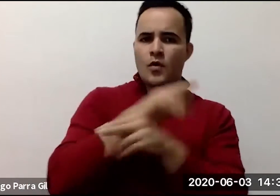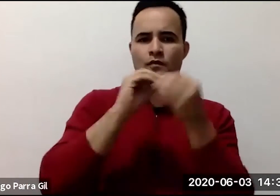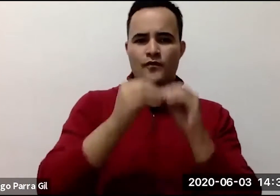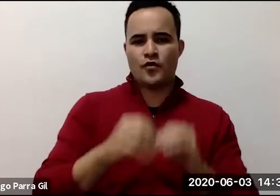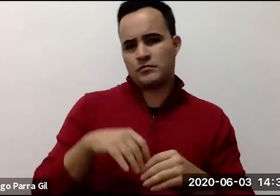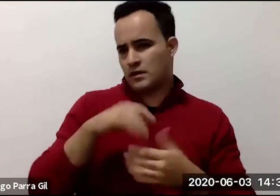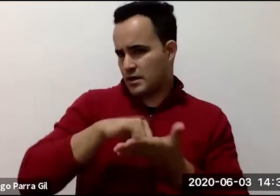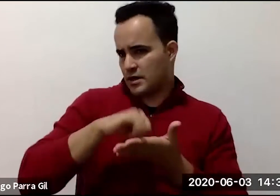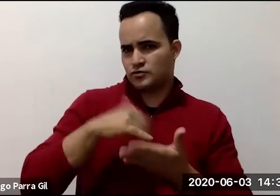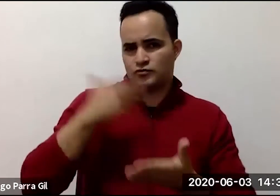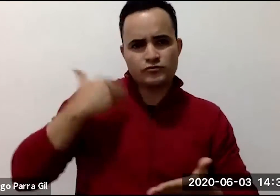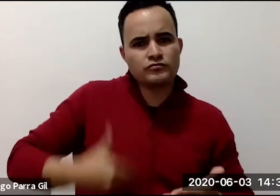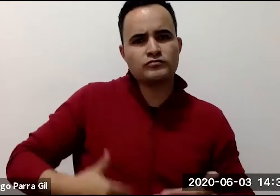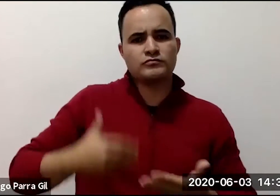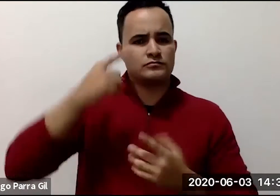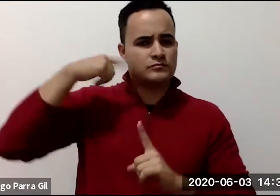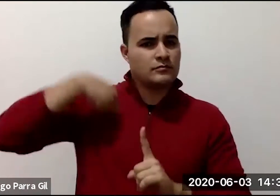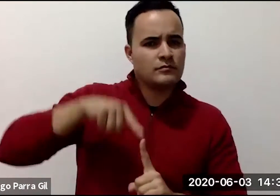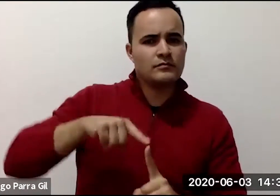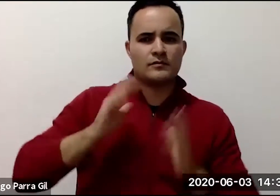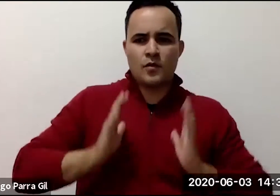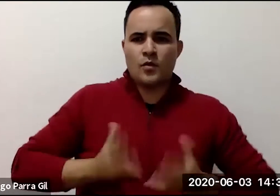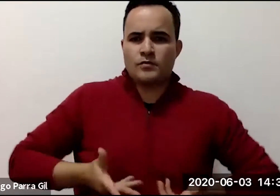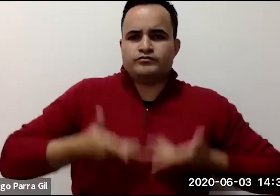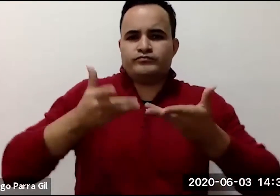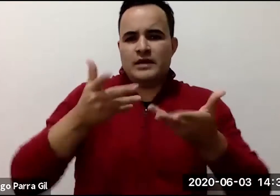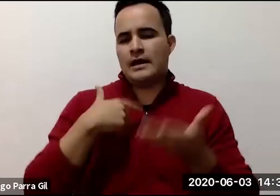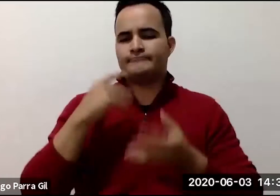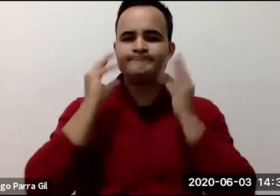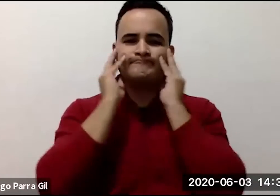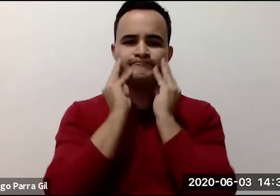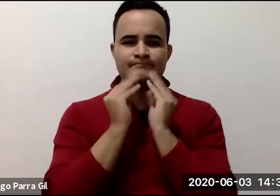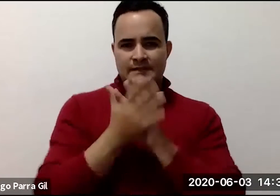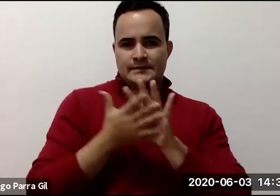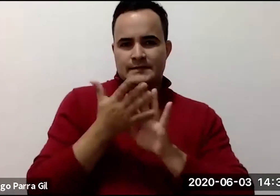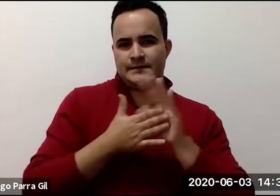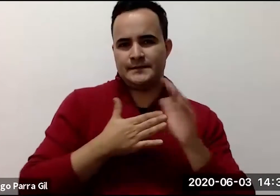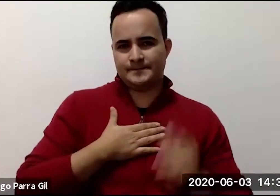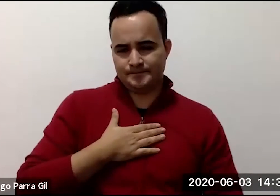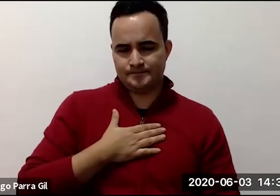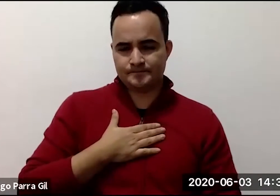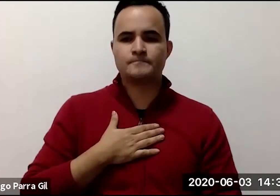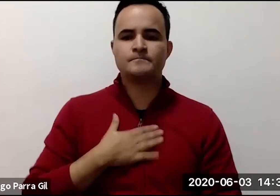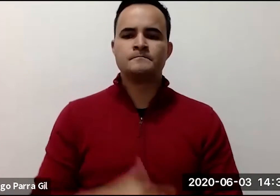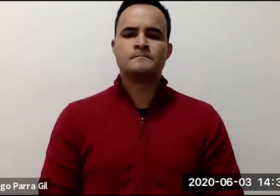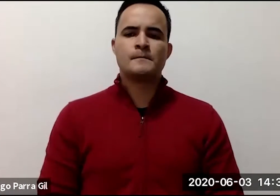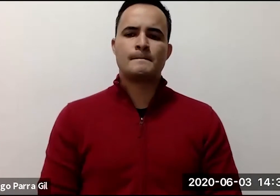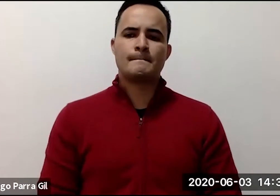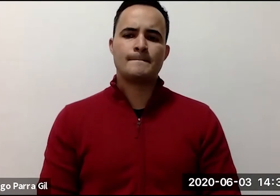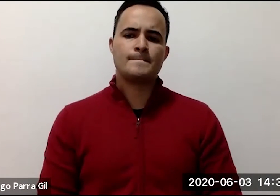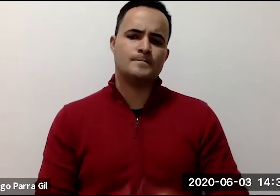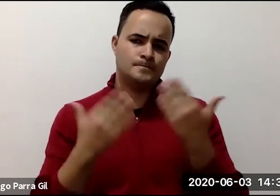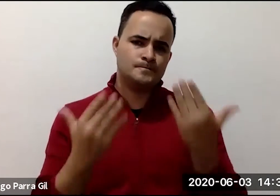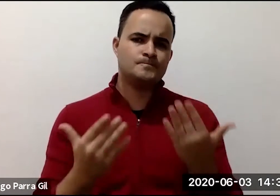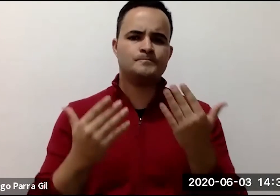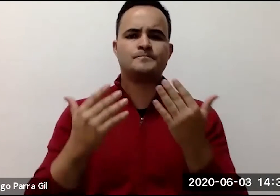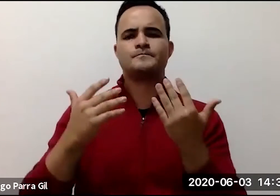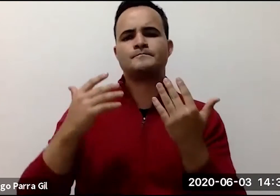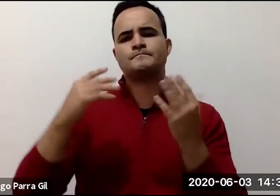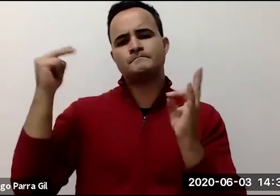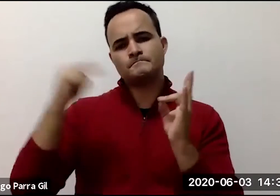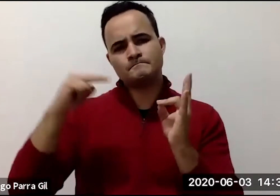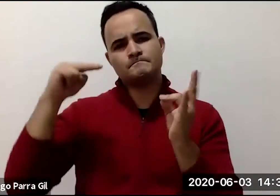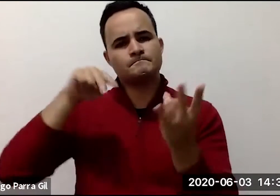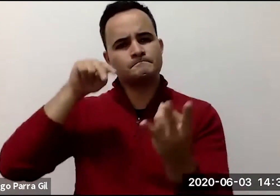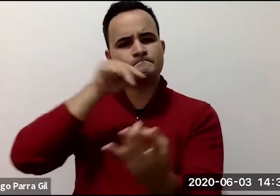nuestras subjetividades. Desde ciertas perspectivas complejas, holísticas, también